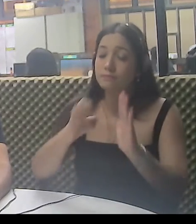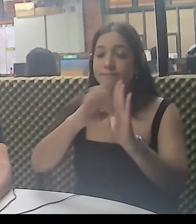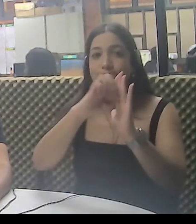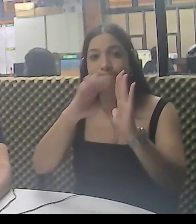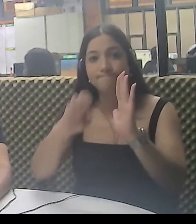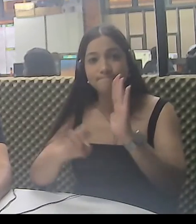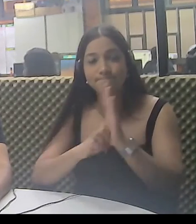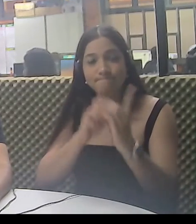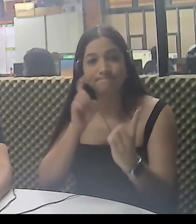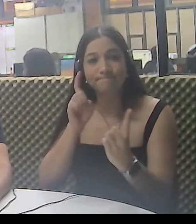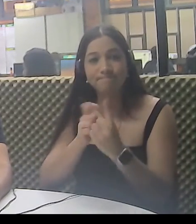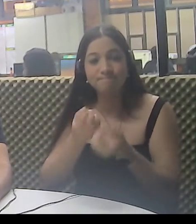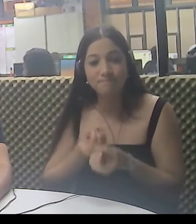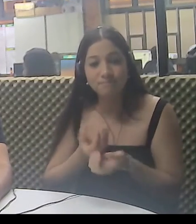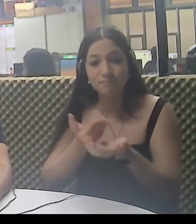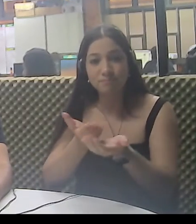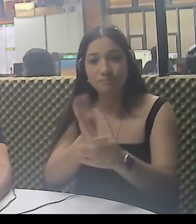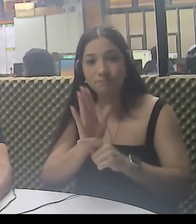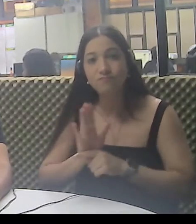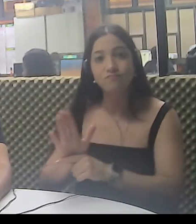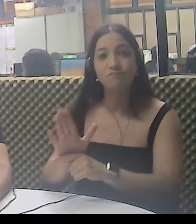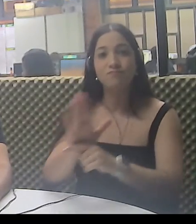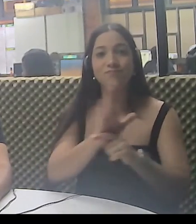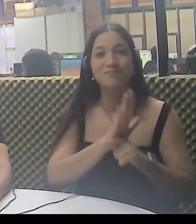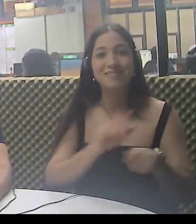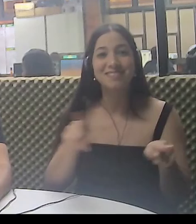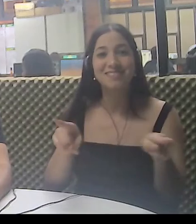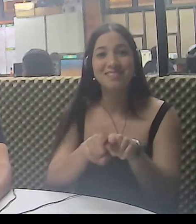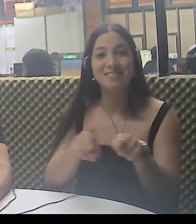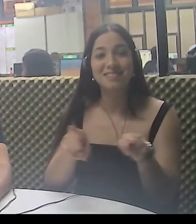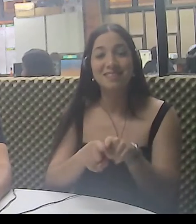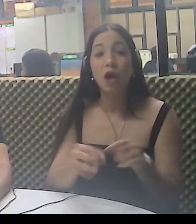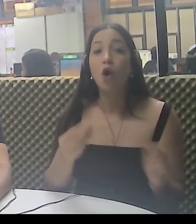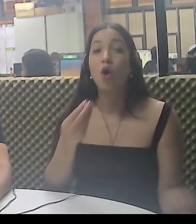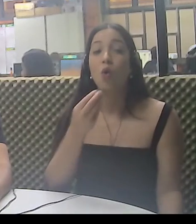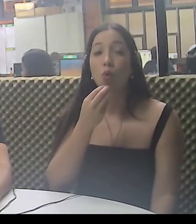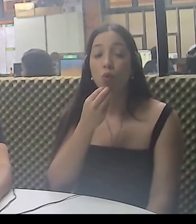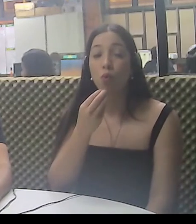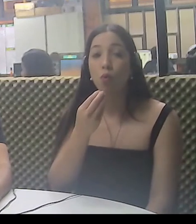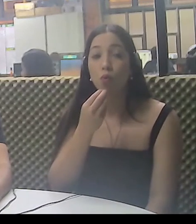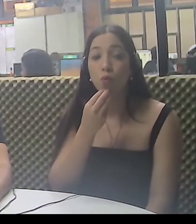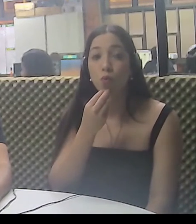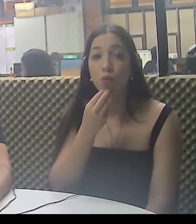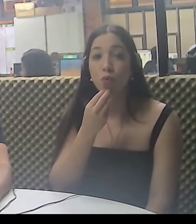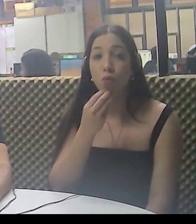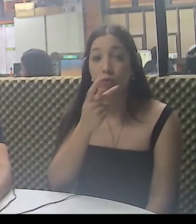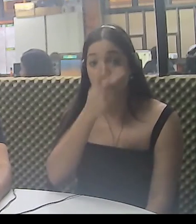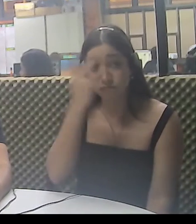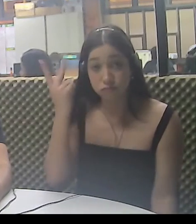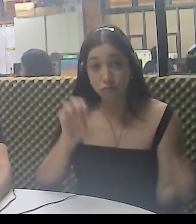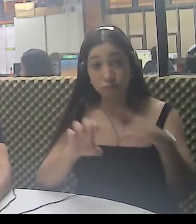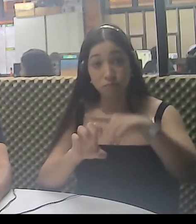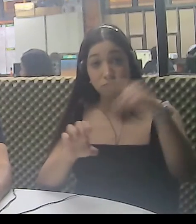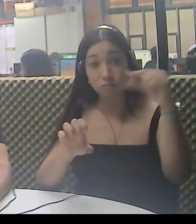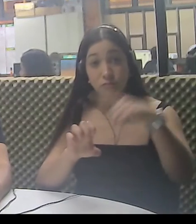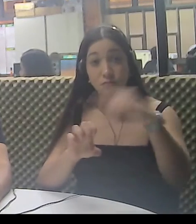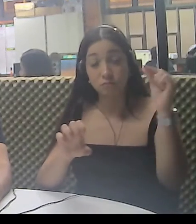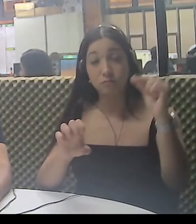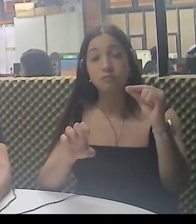para atender essa demanda e também oportunizar aos